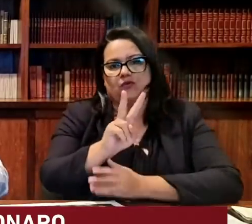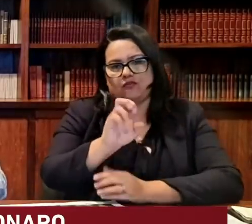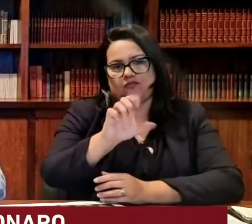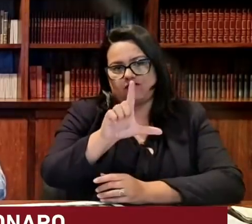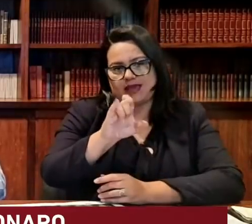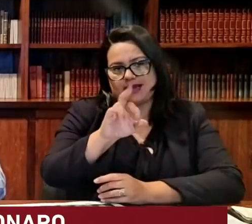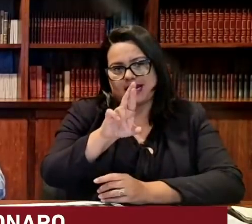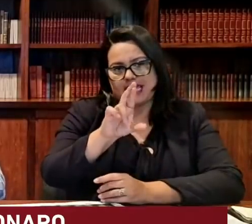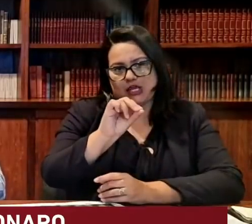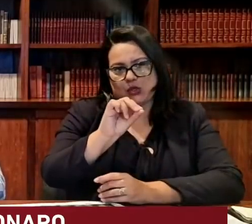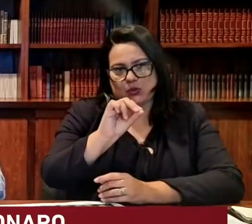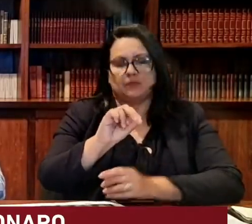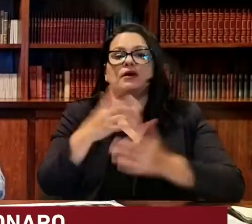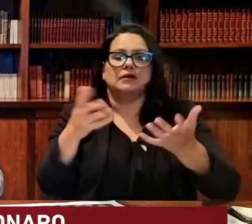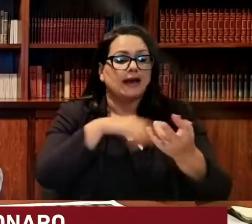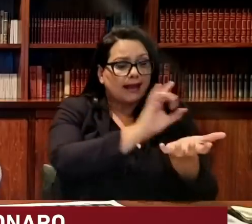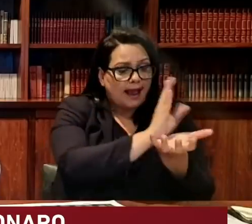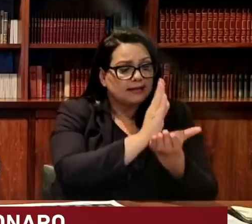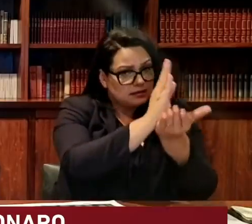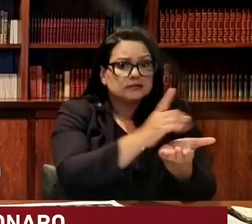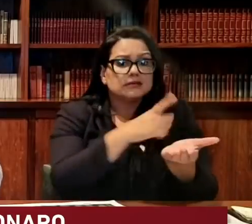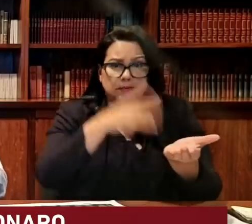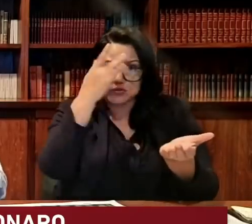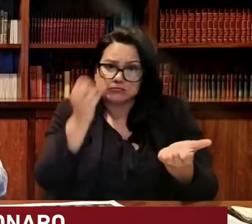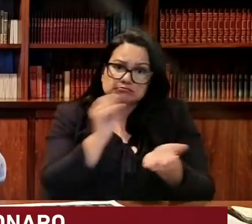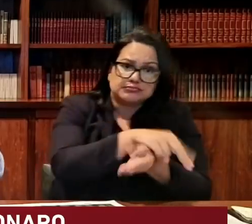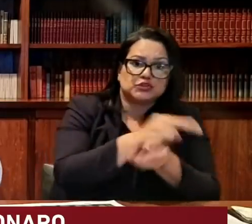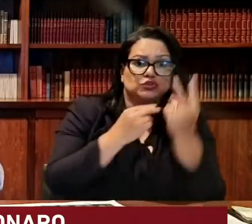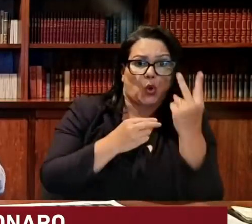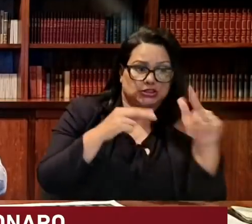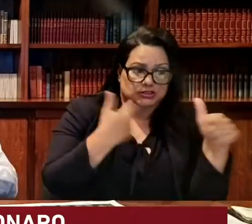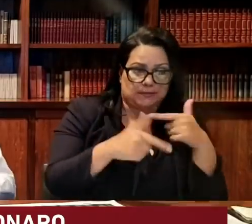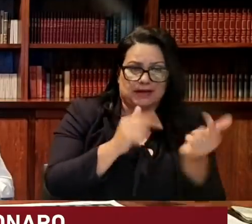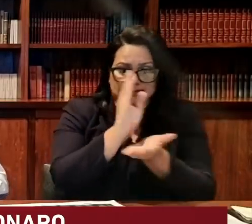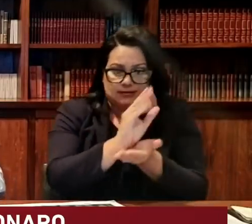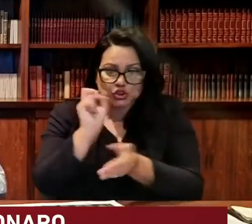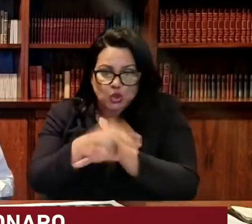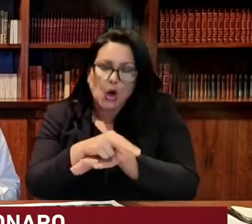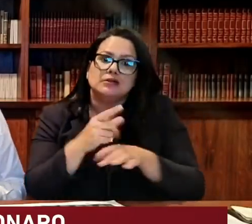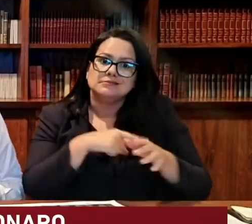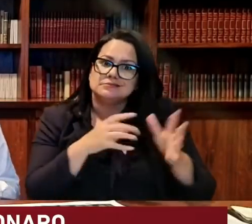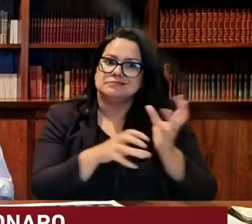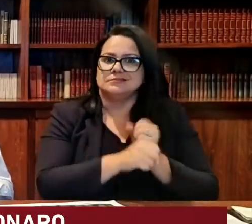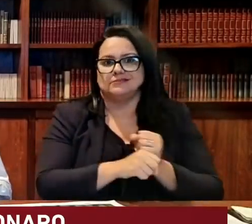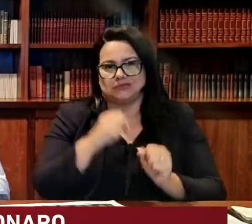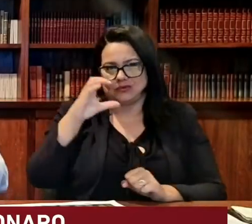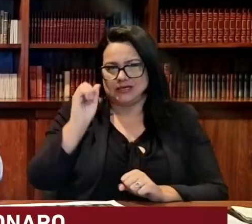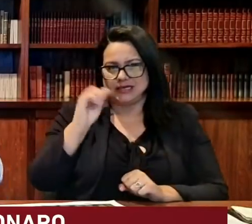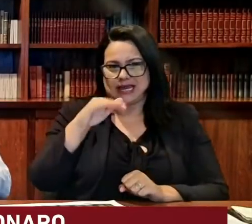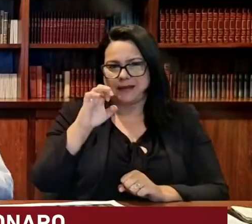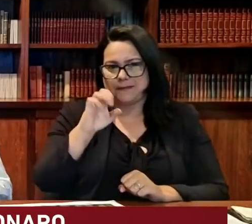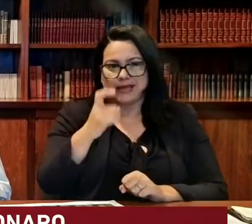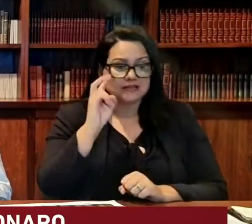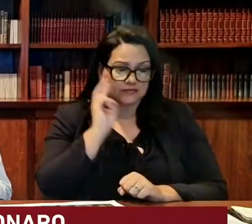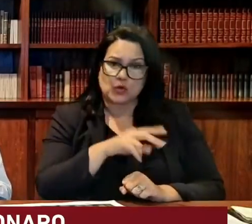mais 2 empregos no Brasil. E, obviamente, o objetivo da Camex aprovar isso aí é que não tem produção aqui no Brasil. Também